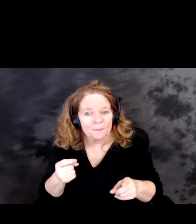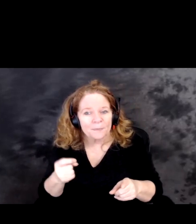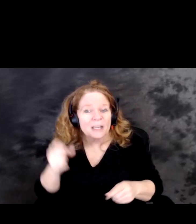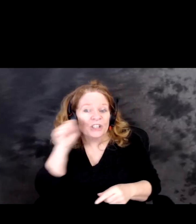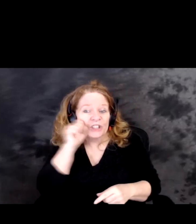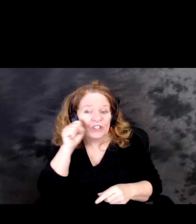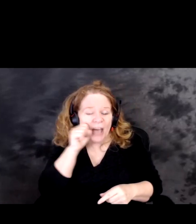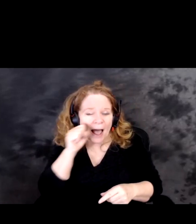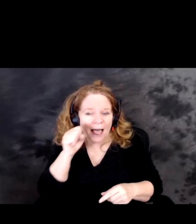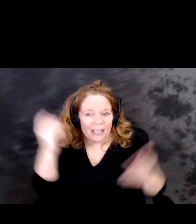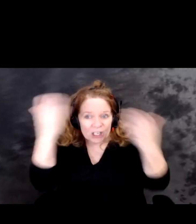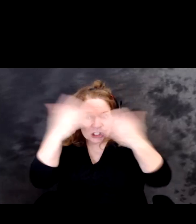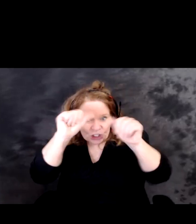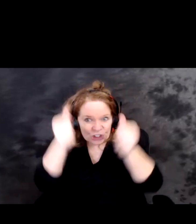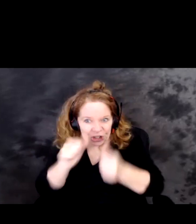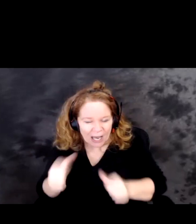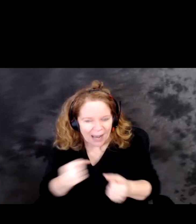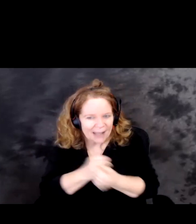abeja Shelly.